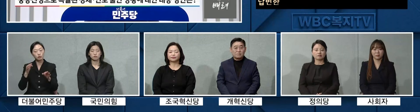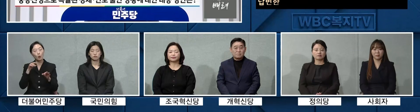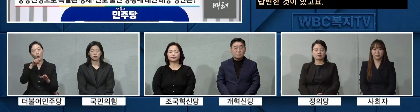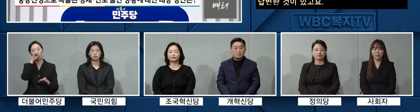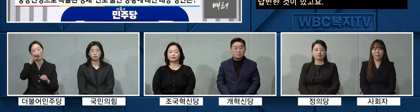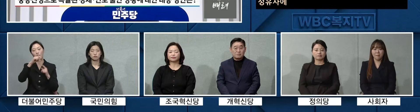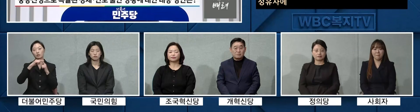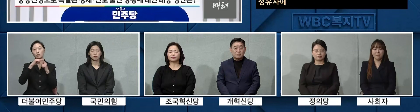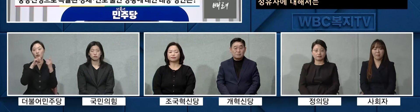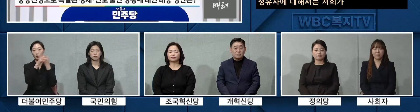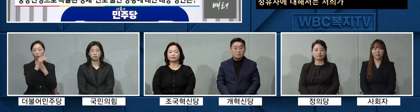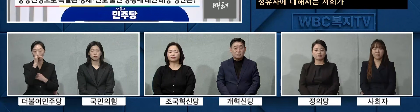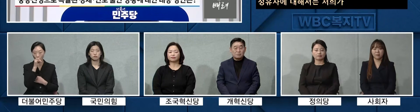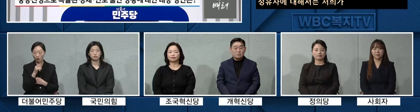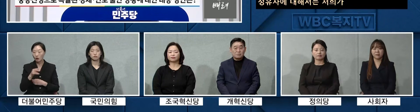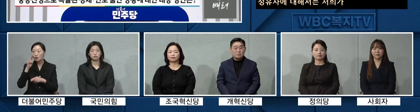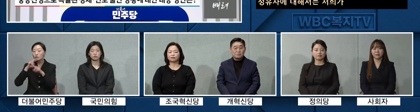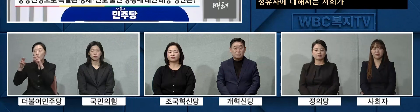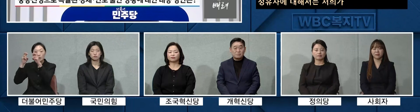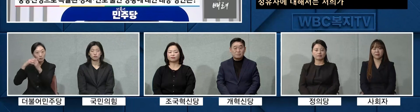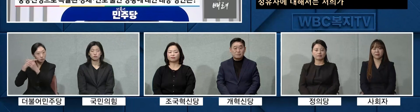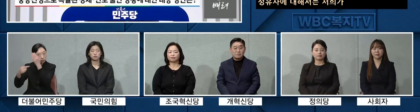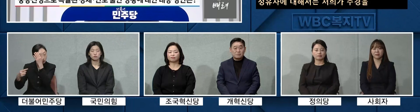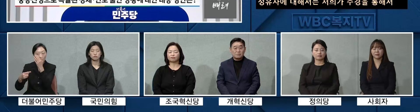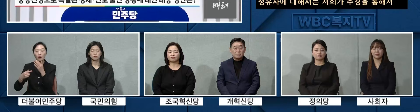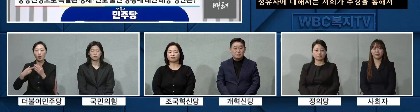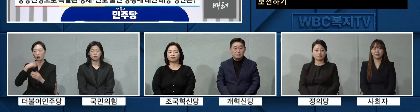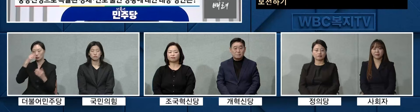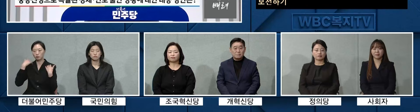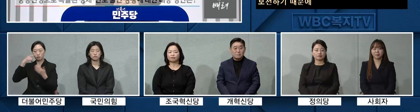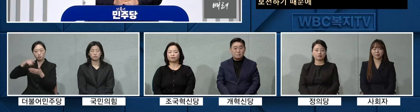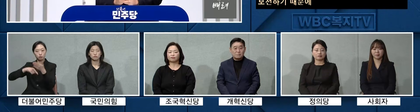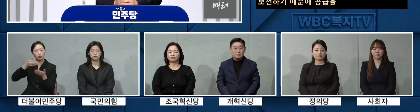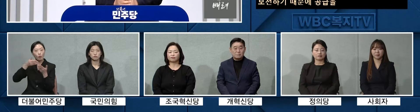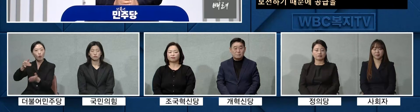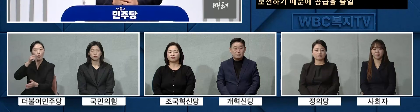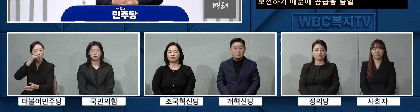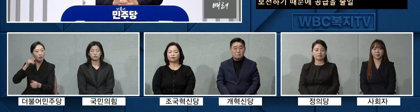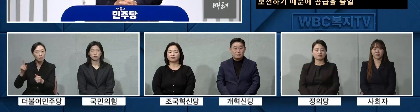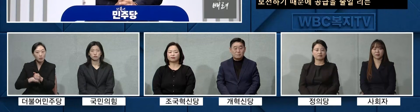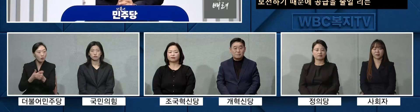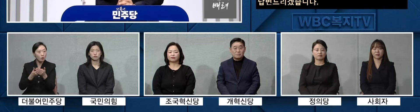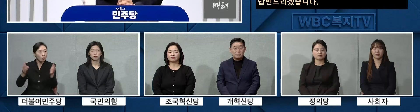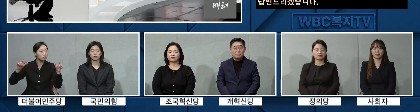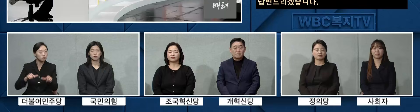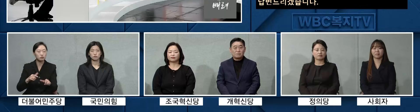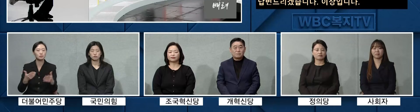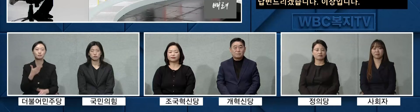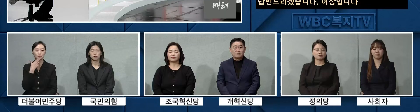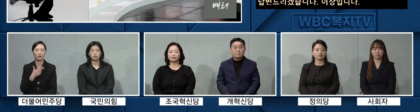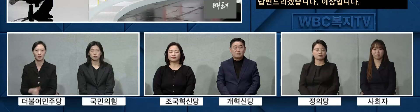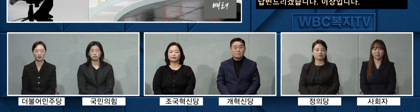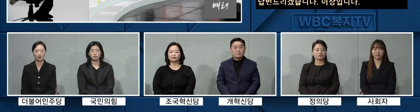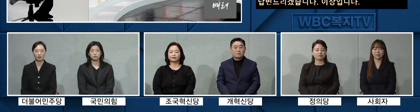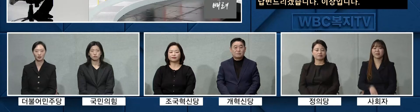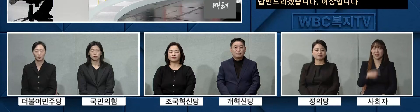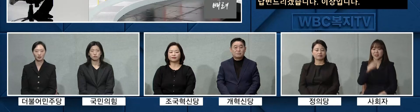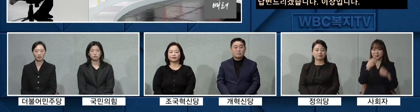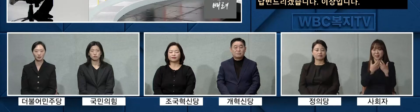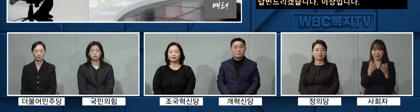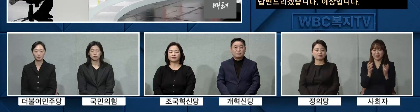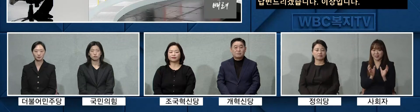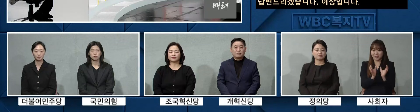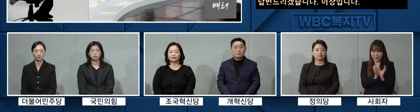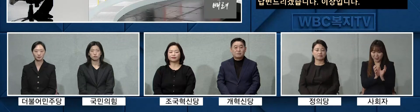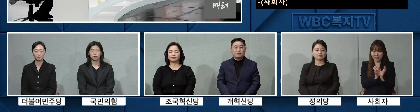통해서 보전하기 때문에 공급을 줄일 리는 없다라고 답변드리겠습니다. 이상입니다. 예, 더불어민주당의 박상혁